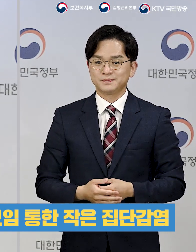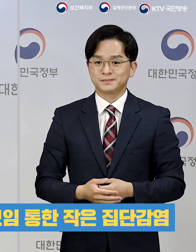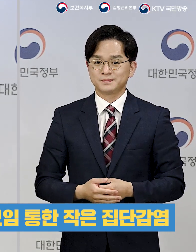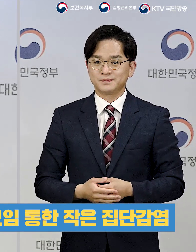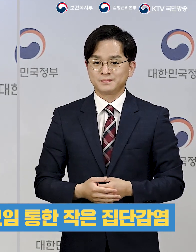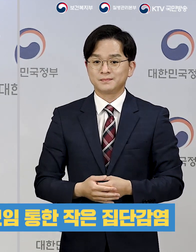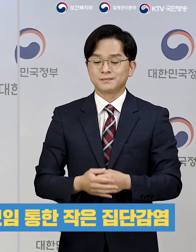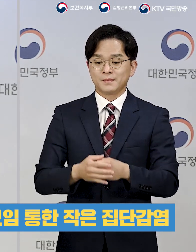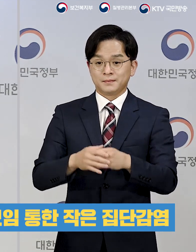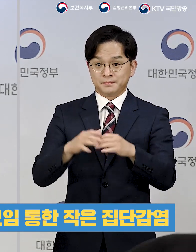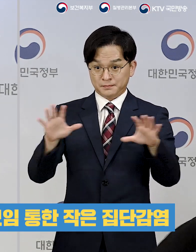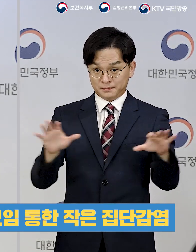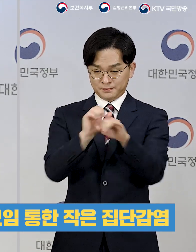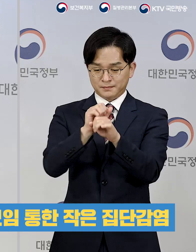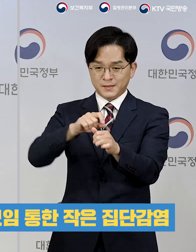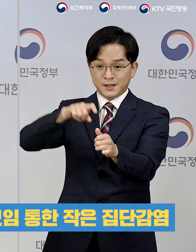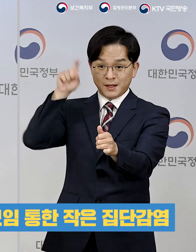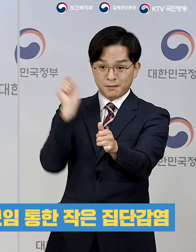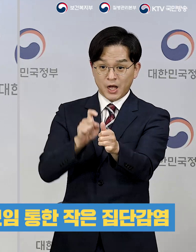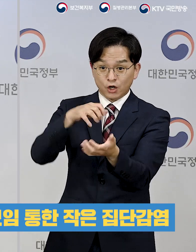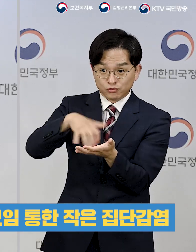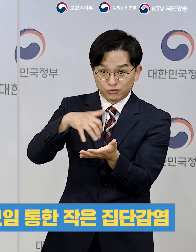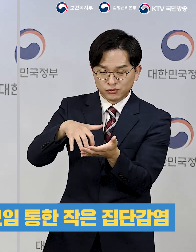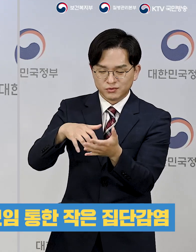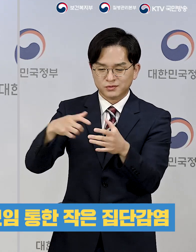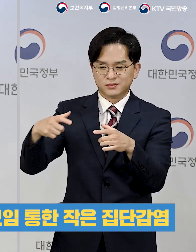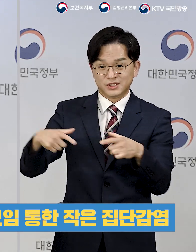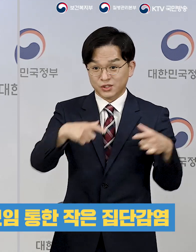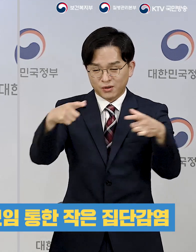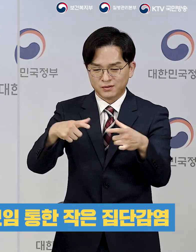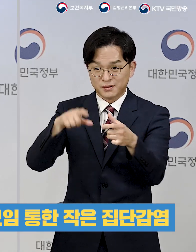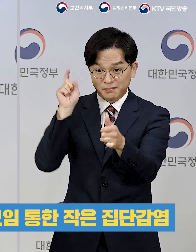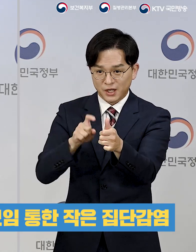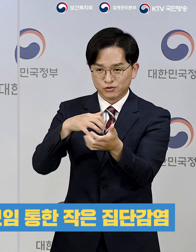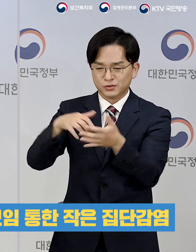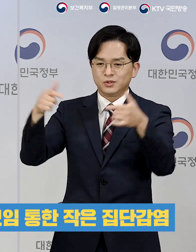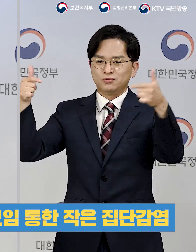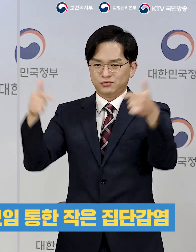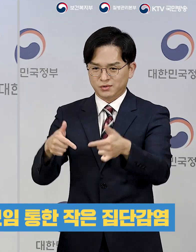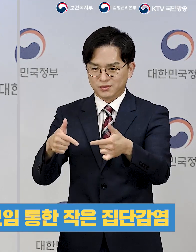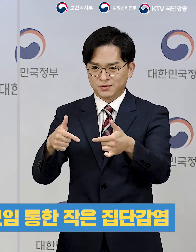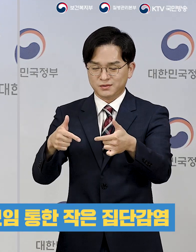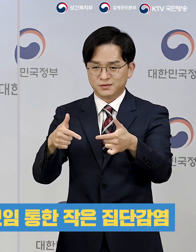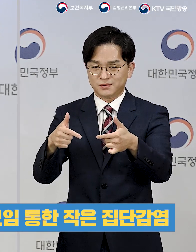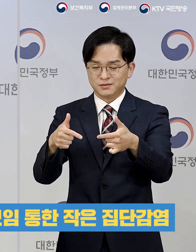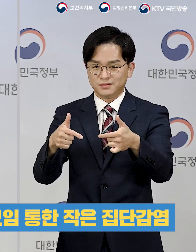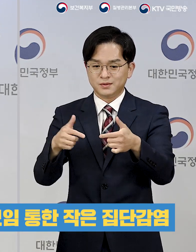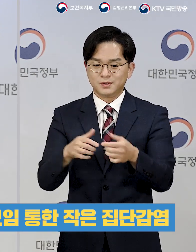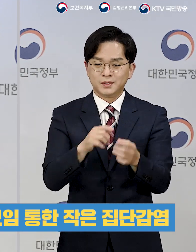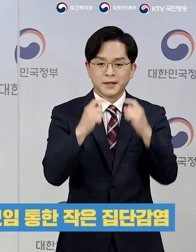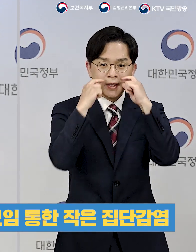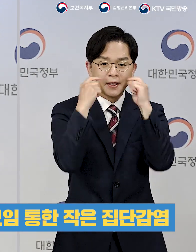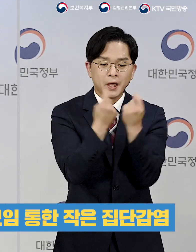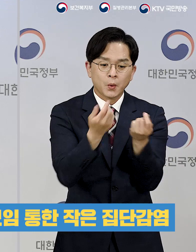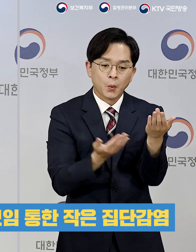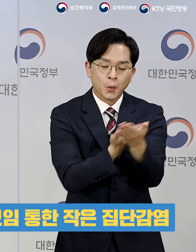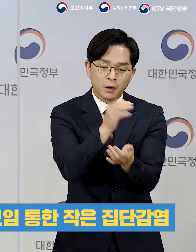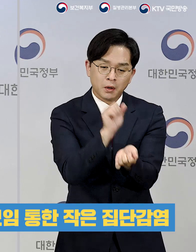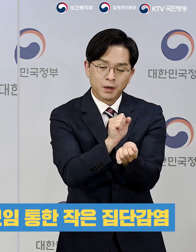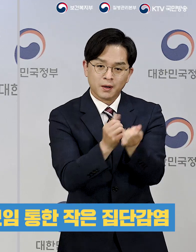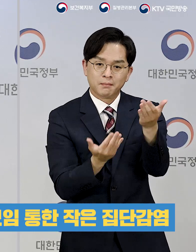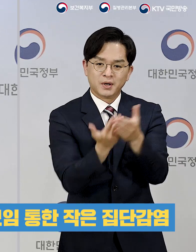있습니다. 이런 특성 때문에 확진자 발생 수는 줄어들었지만 신규 집단 감염